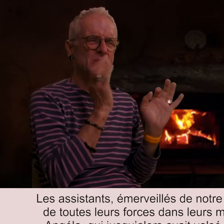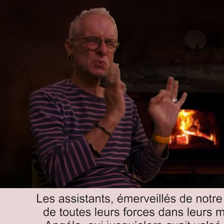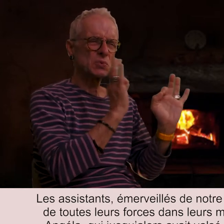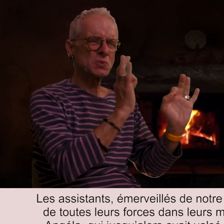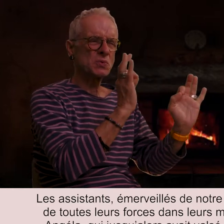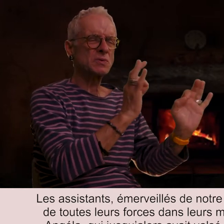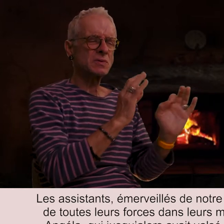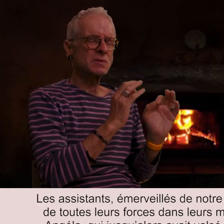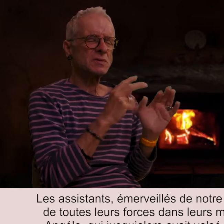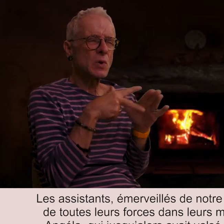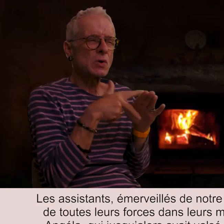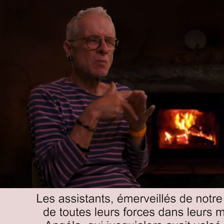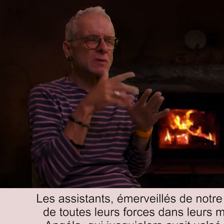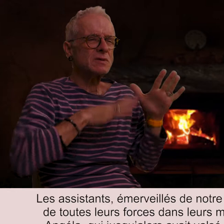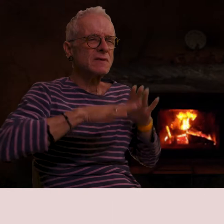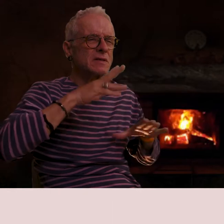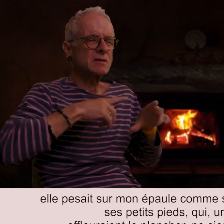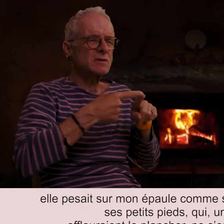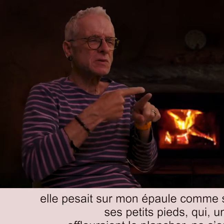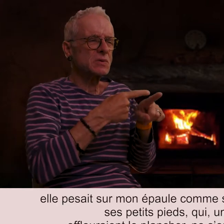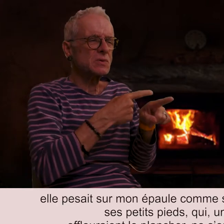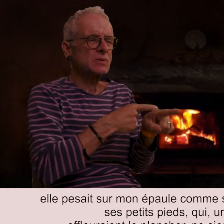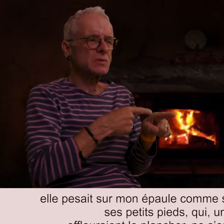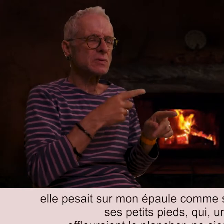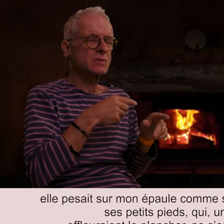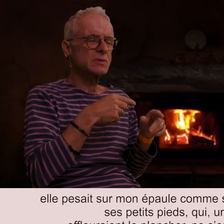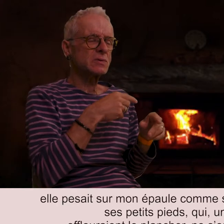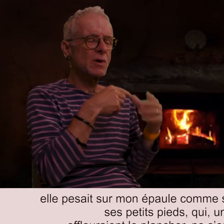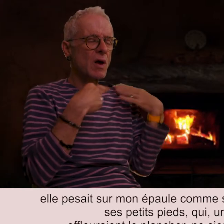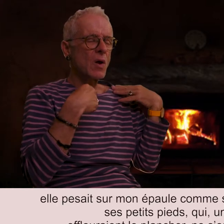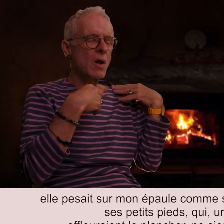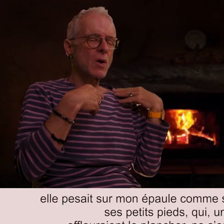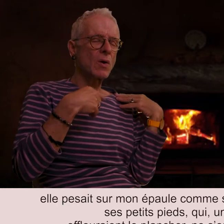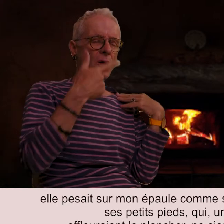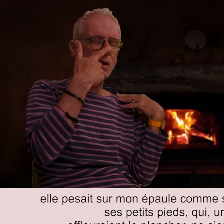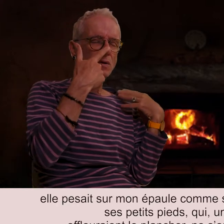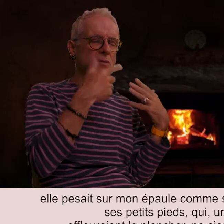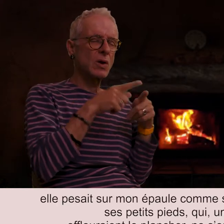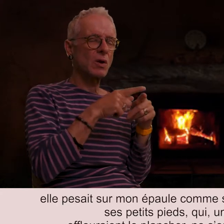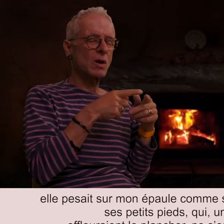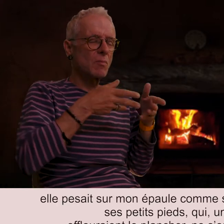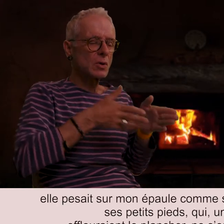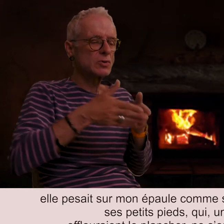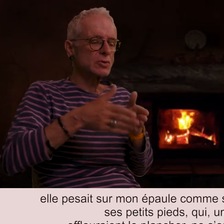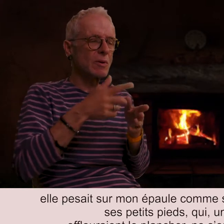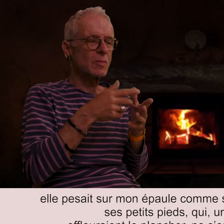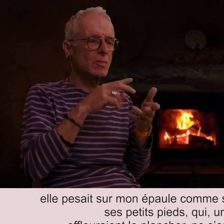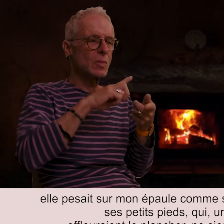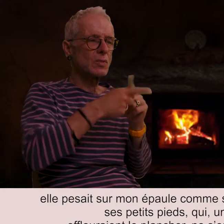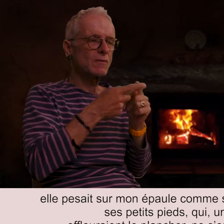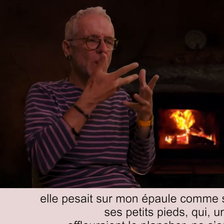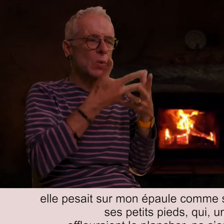parut tout à coup se fatiguer elle pesait sur mon épaule comme si les jambes lui eussent manqué